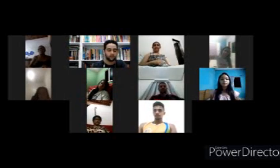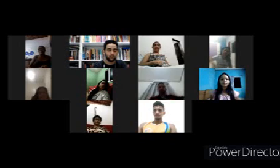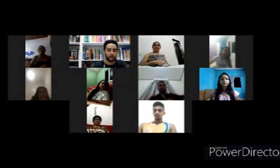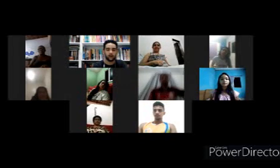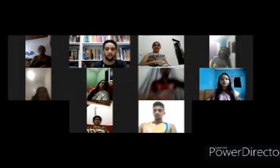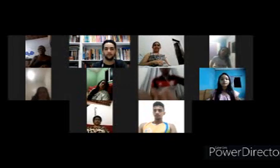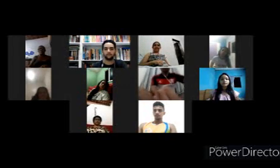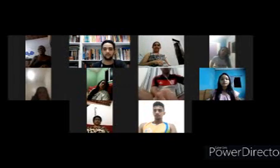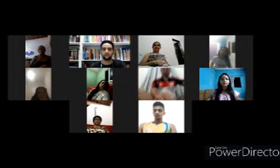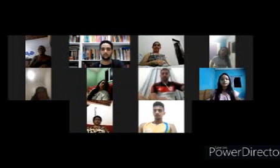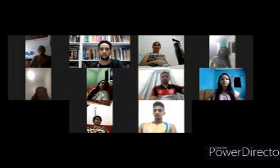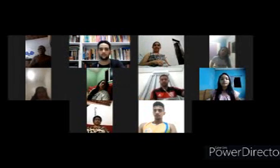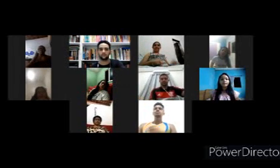Por quê?